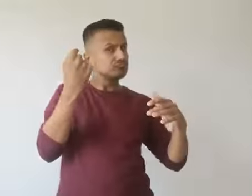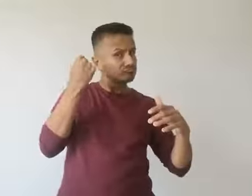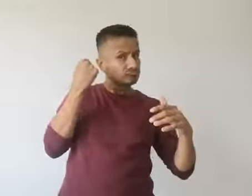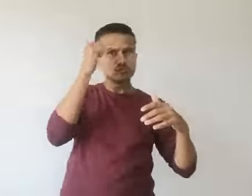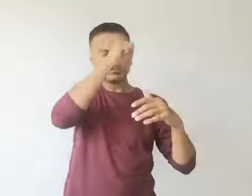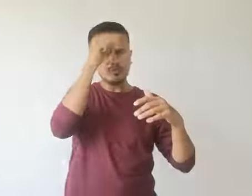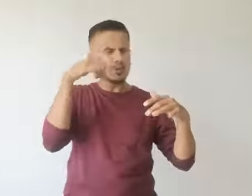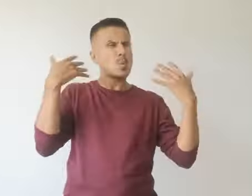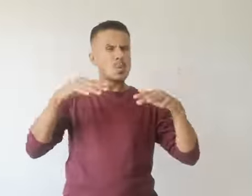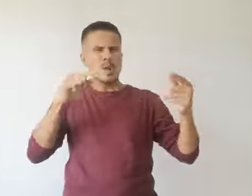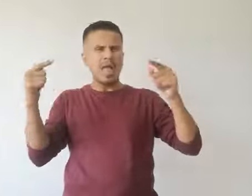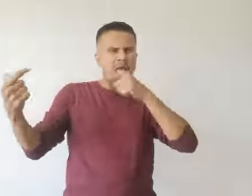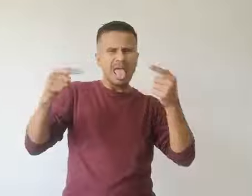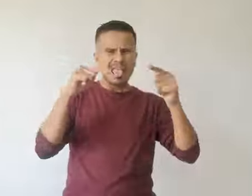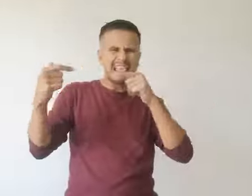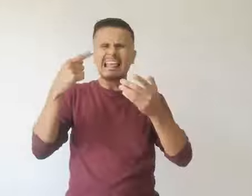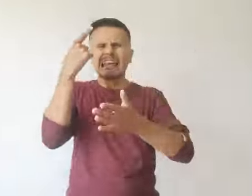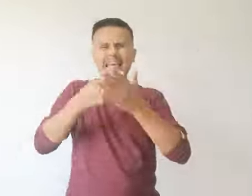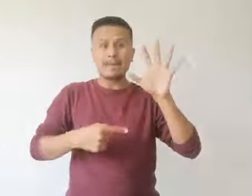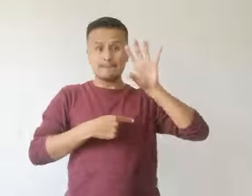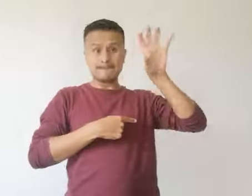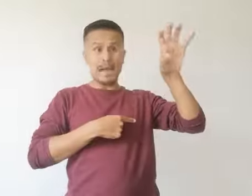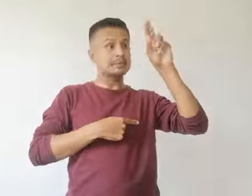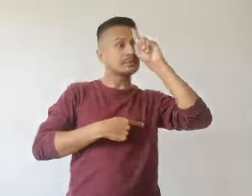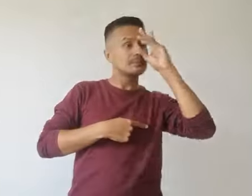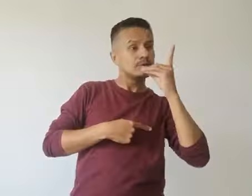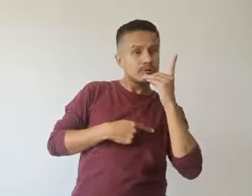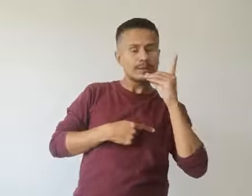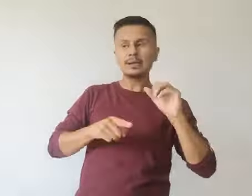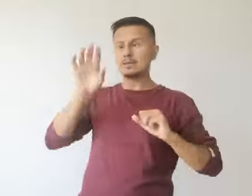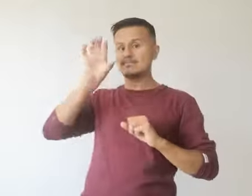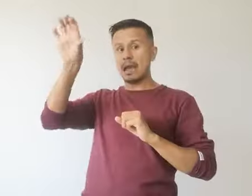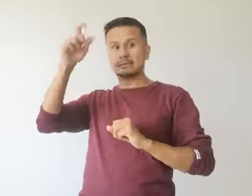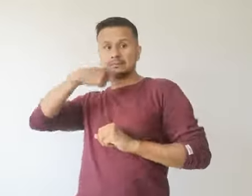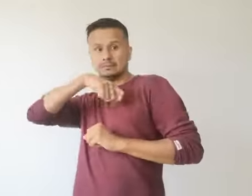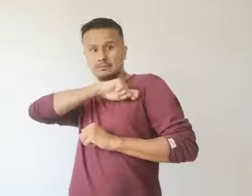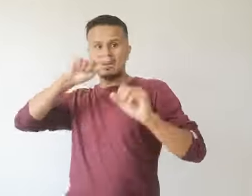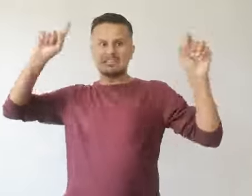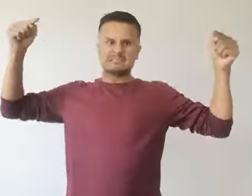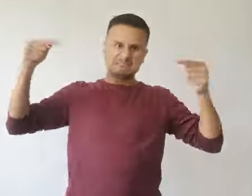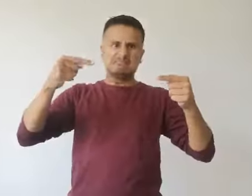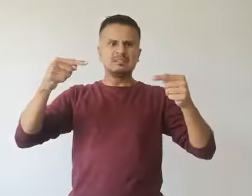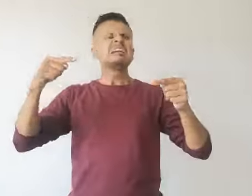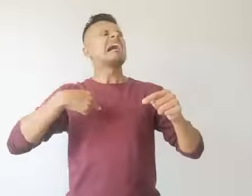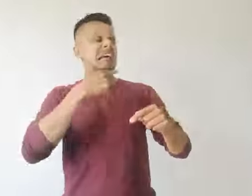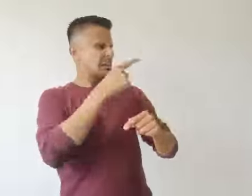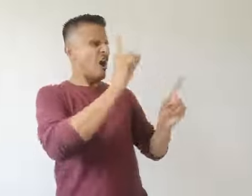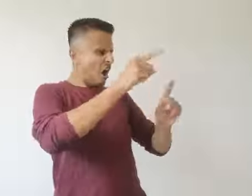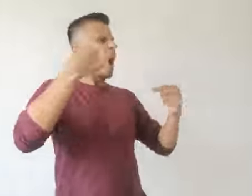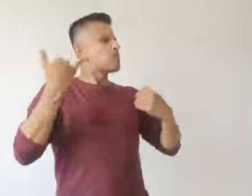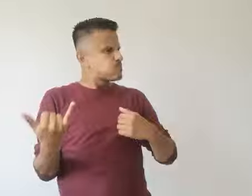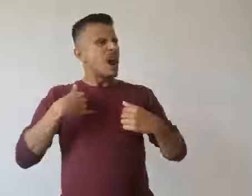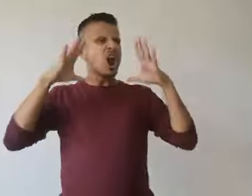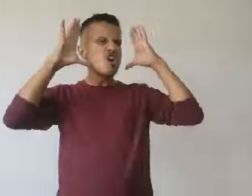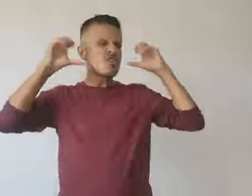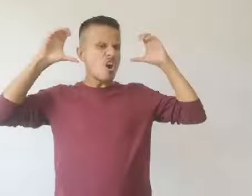tiene en discusión a la República Dominicana y España. Ambos países declaran que poseen los restos de Cristóbal Colón, pero hasta